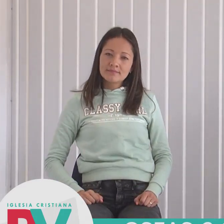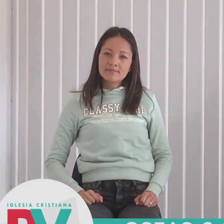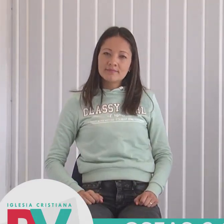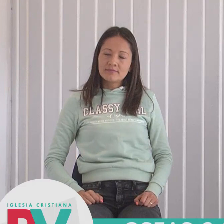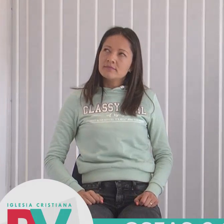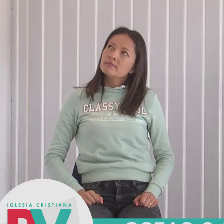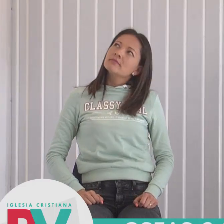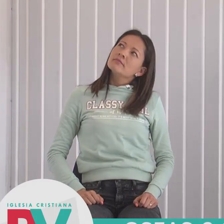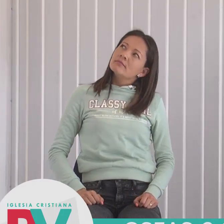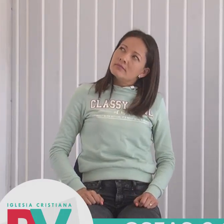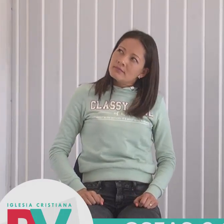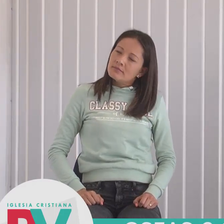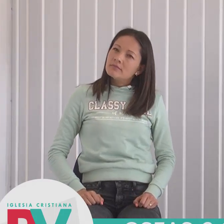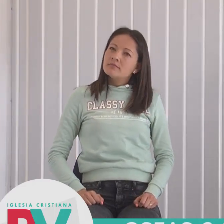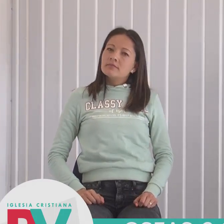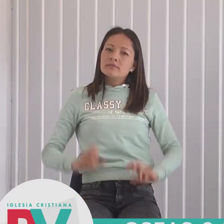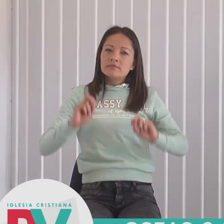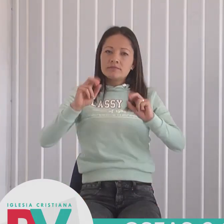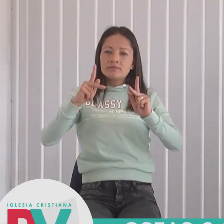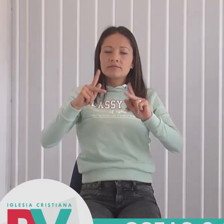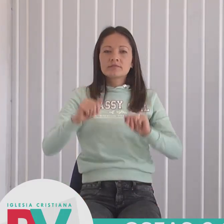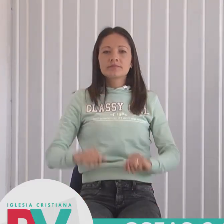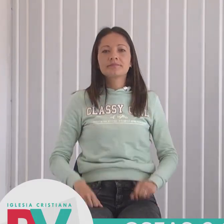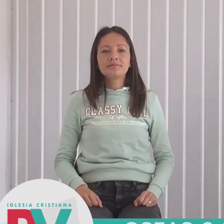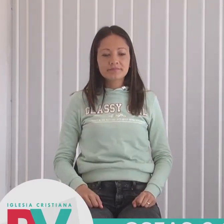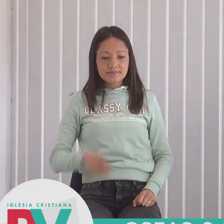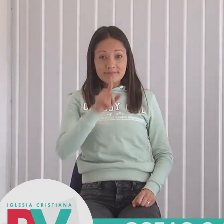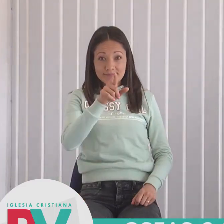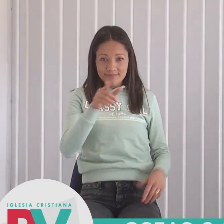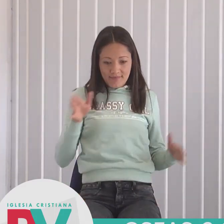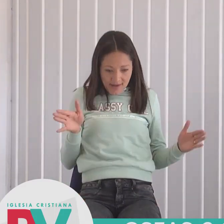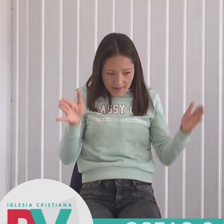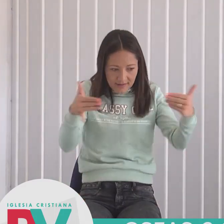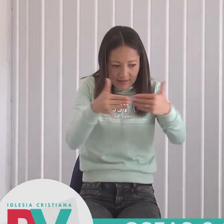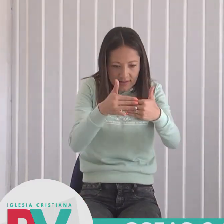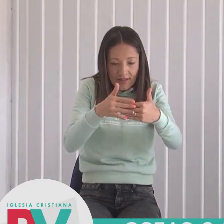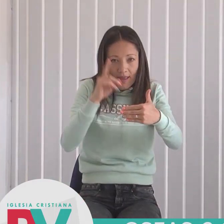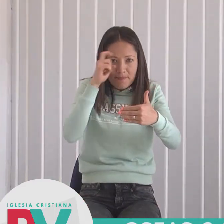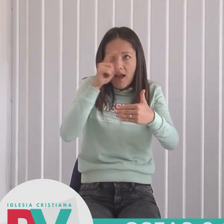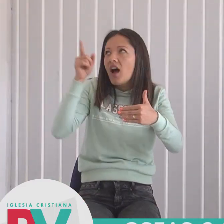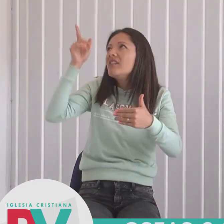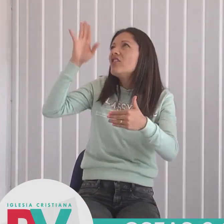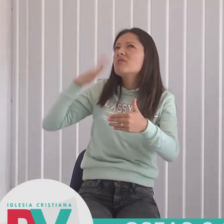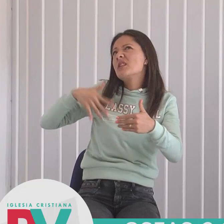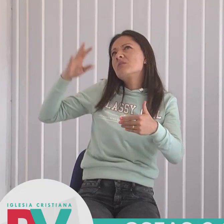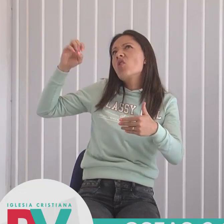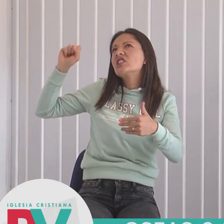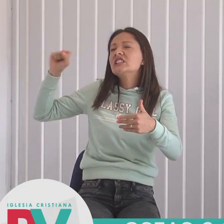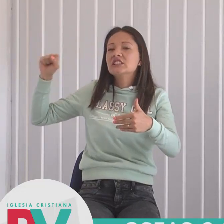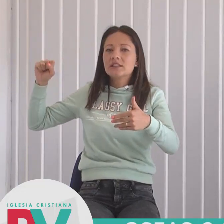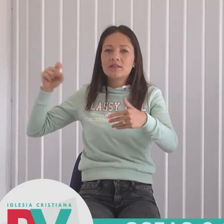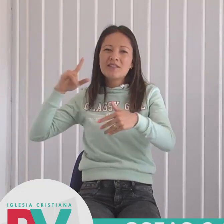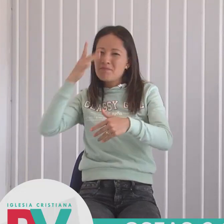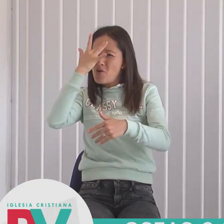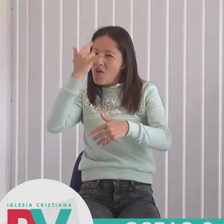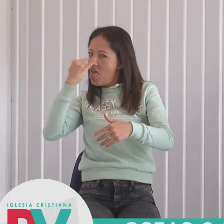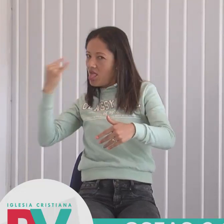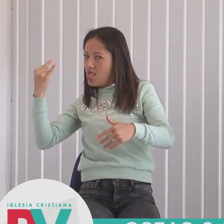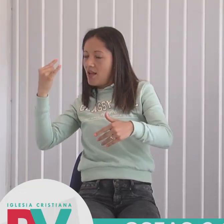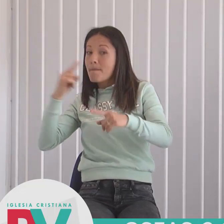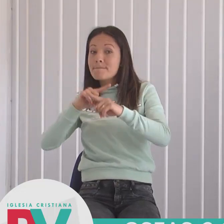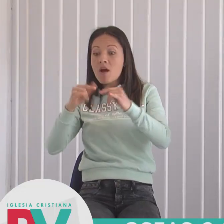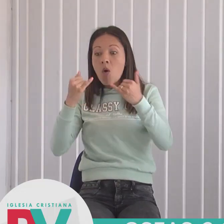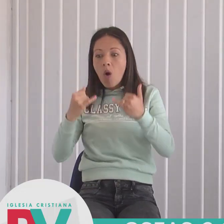Es decir, que ya no será como, ¿se acuerda que la encerró y que ella pensó en él? Claro, pues pensó en él, pero porque tenía un interés.